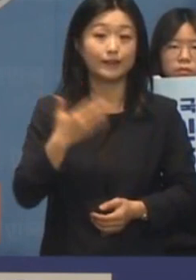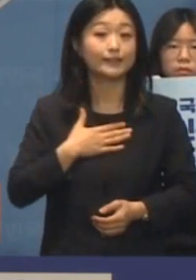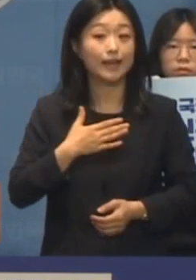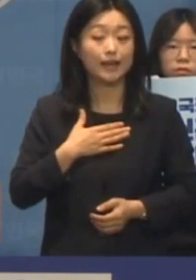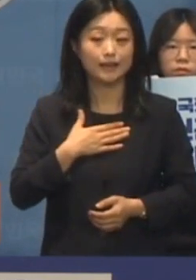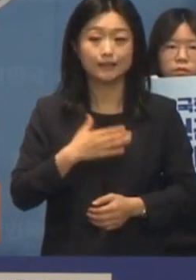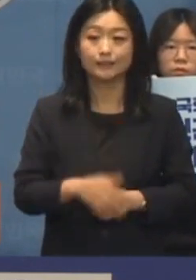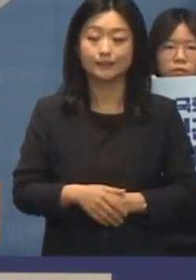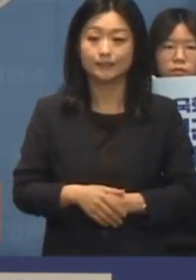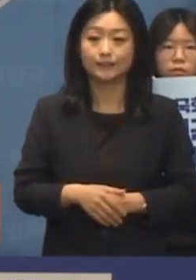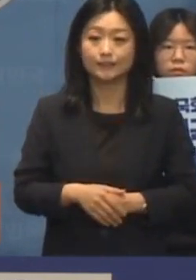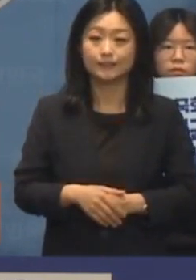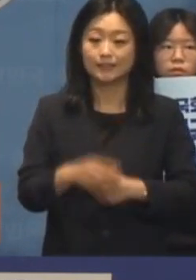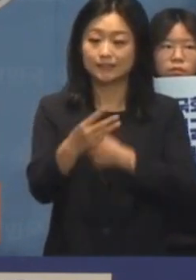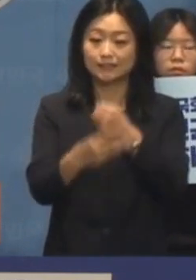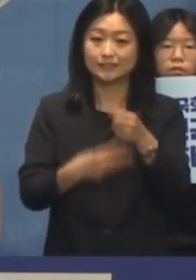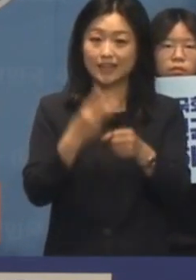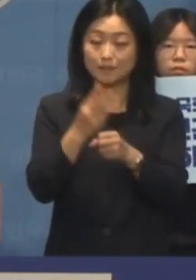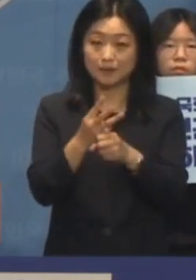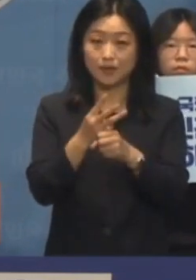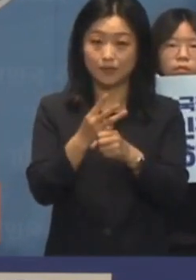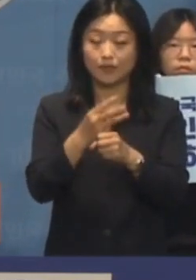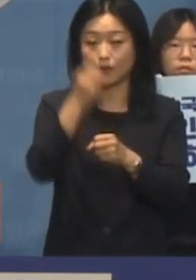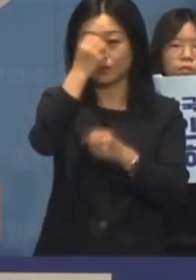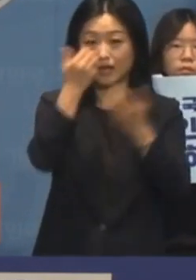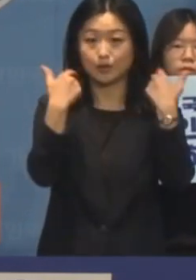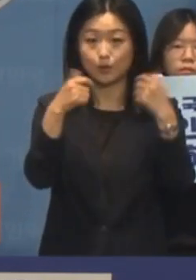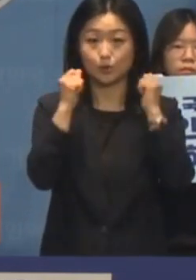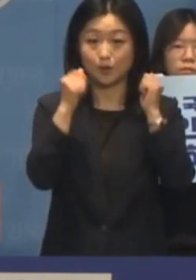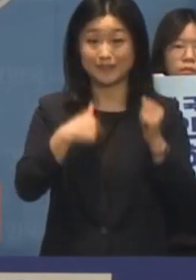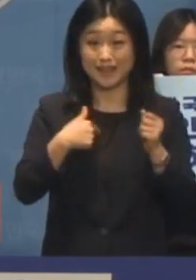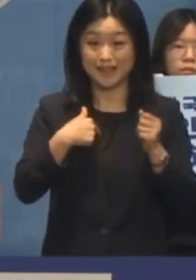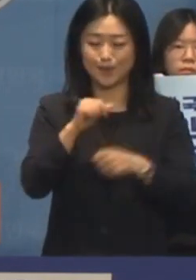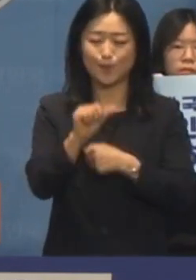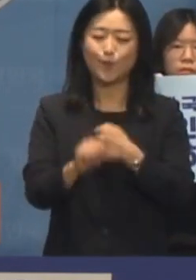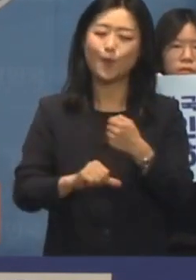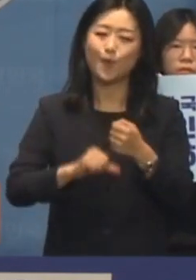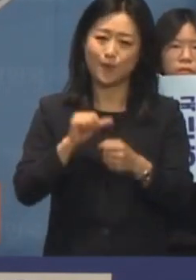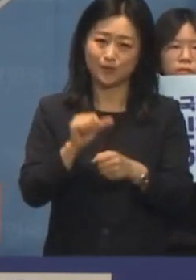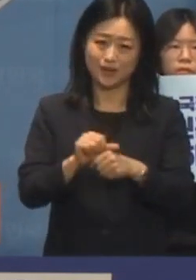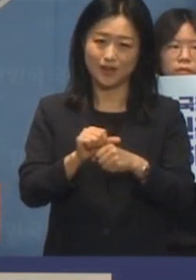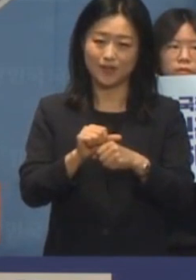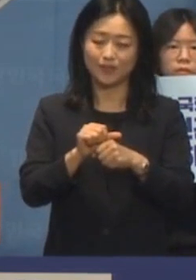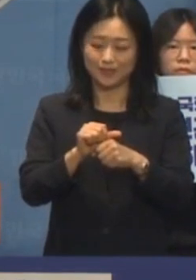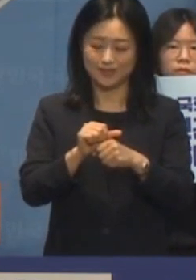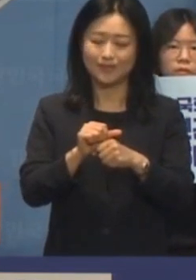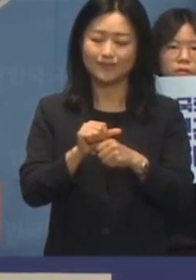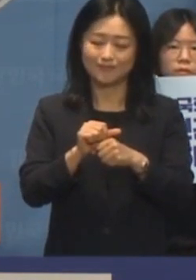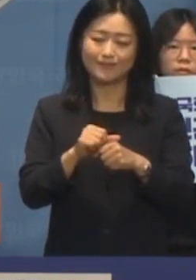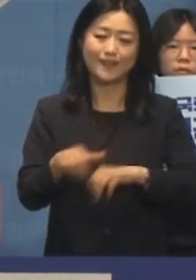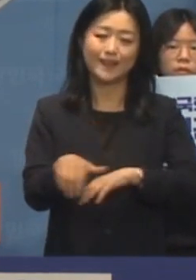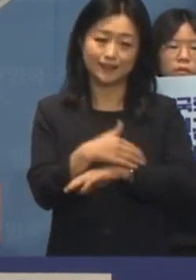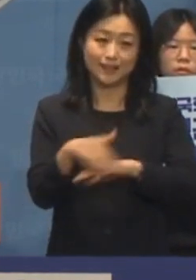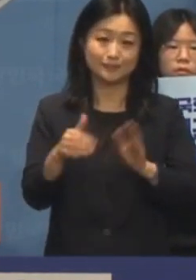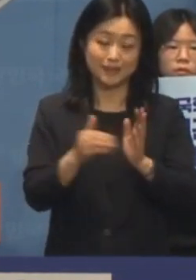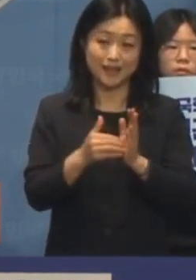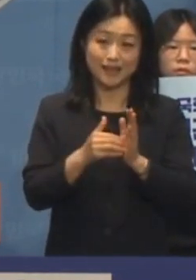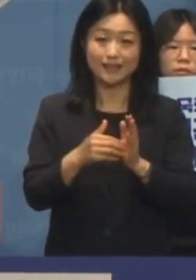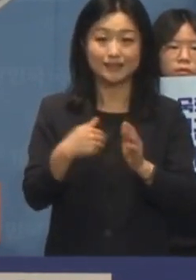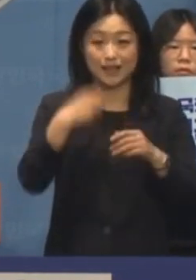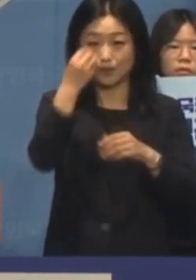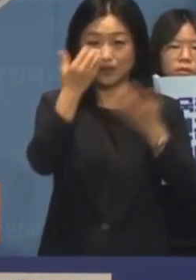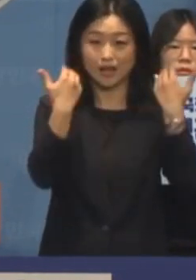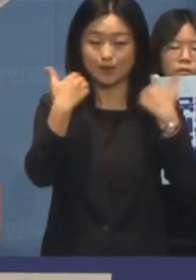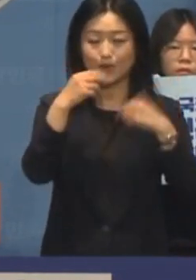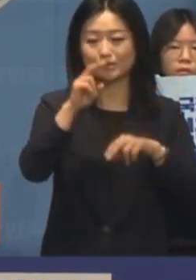남들은 출석만 하면 3년 만에 받는 고등학교 졸업장을 5년 만에 겨우 받은 학교 밖 청소년이었습니다. 고등학교 자퇴를 2번이나